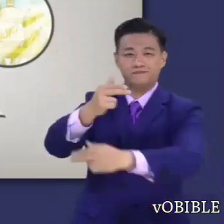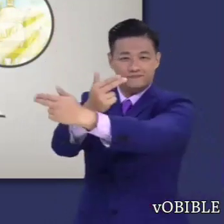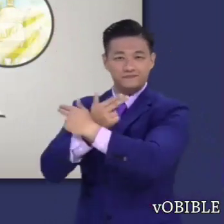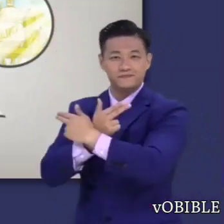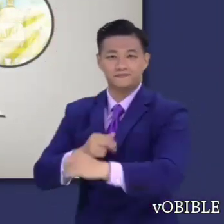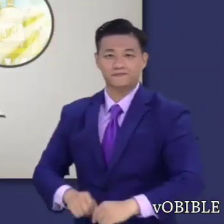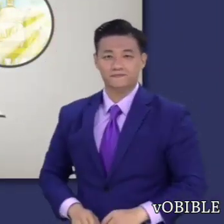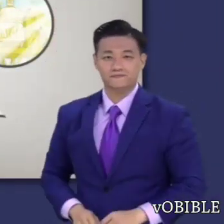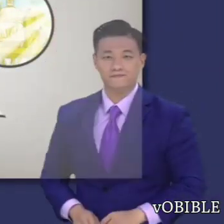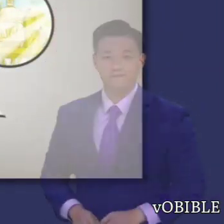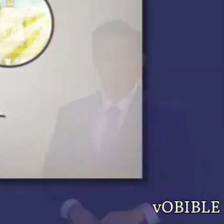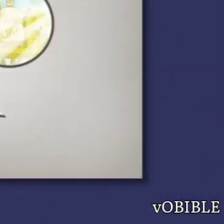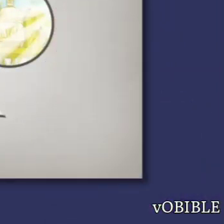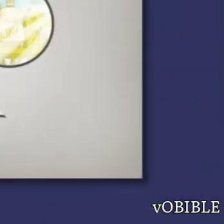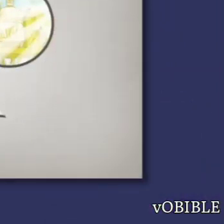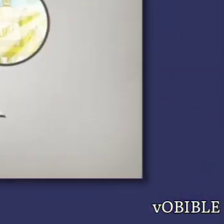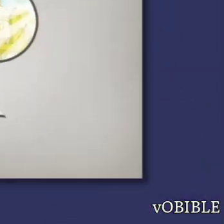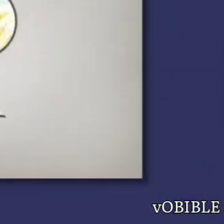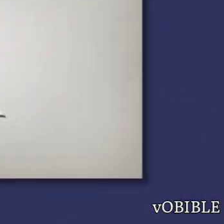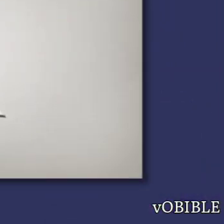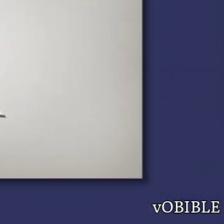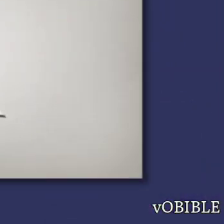望承受上帝的王国。